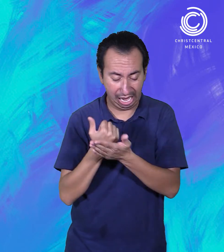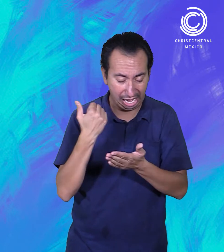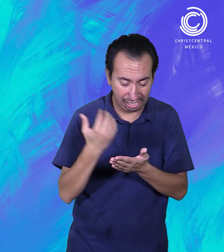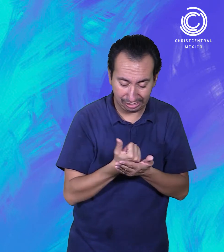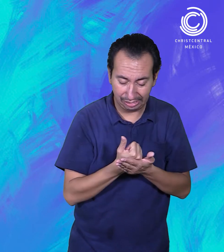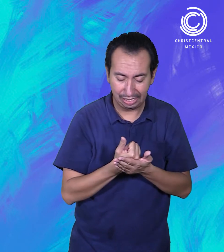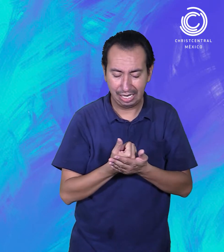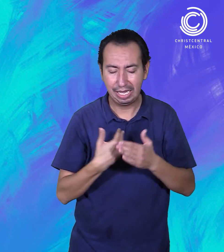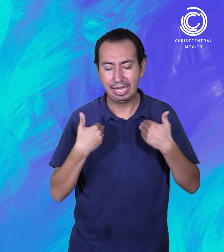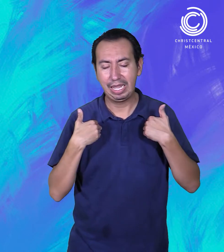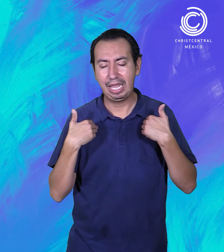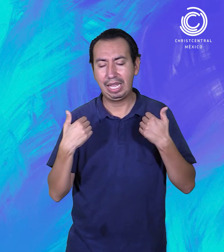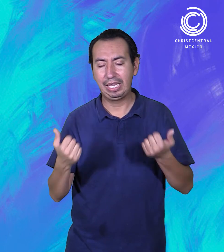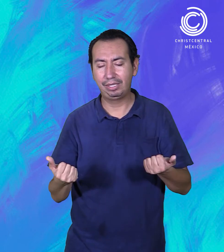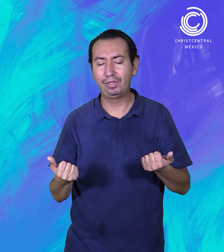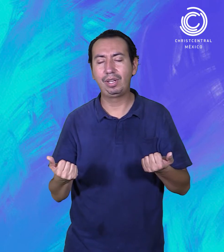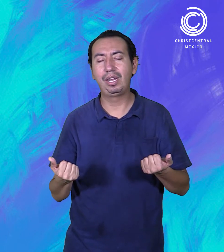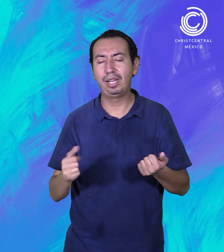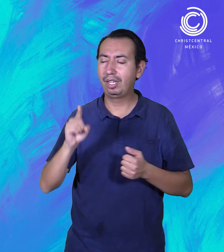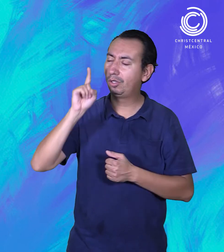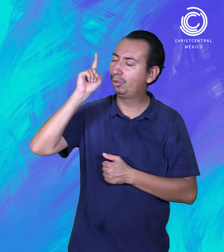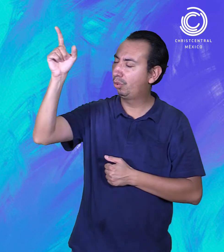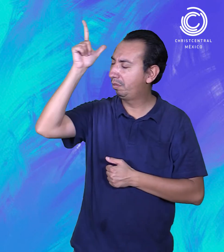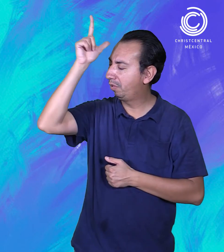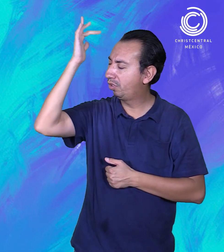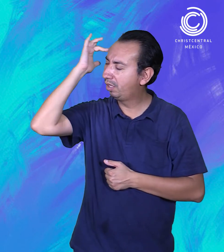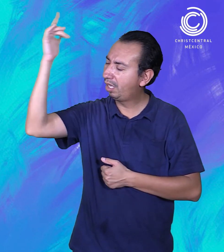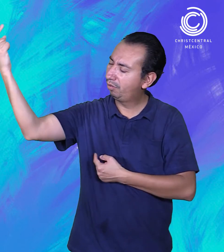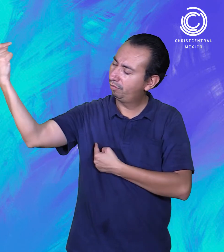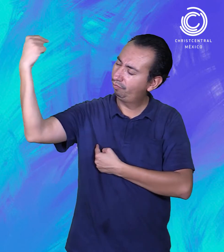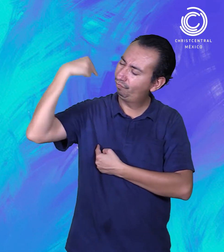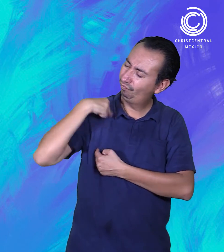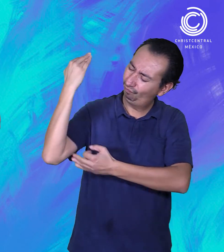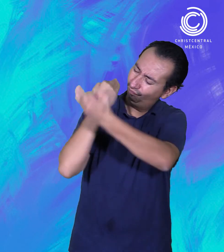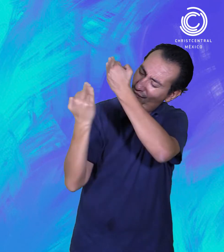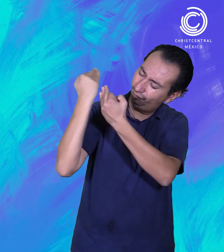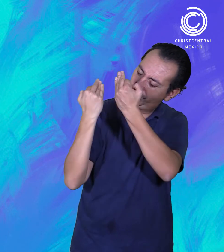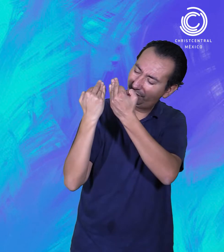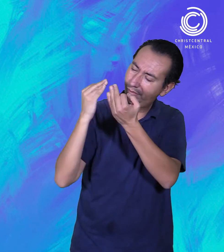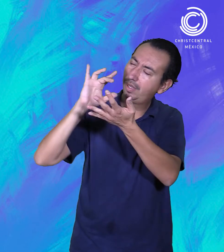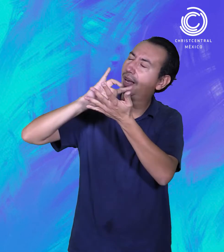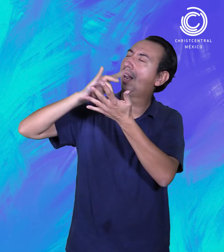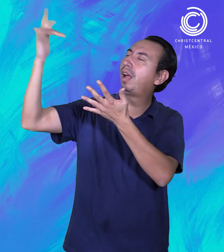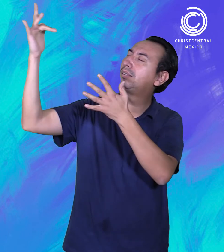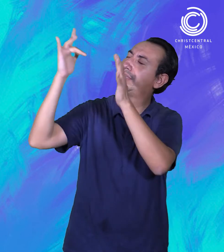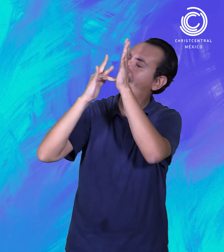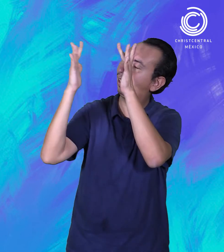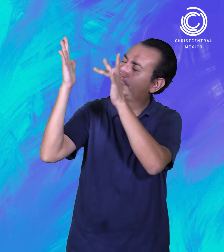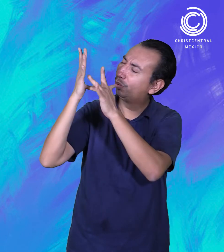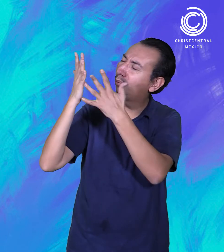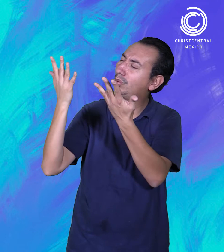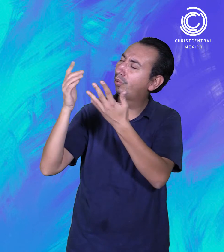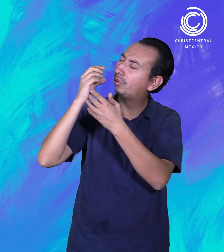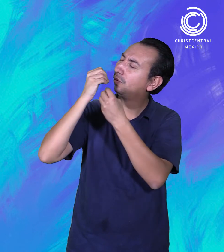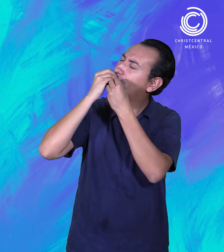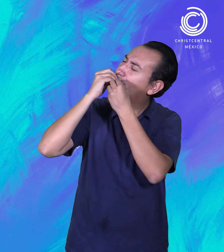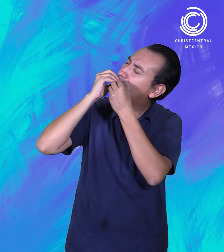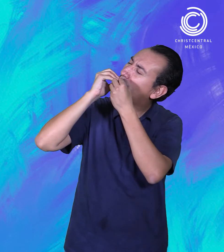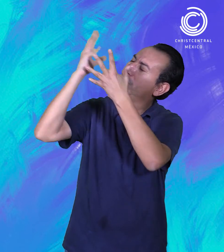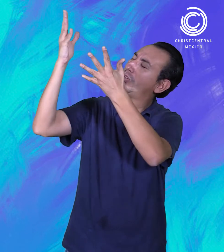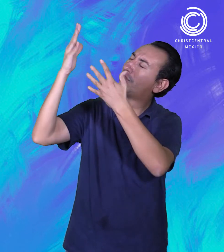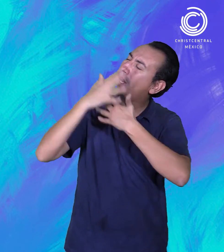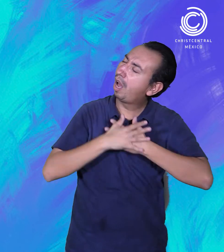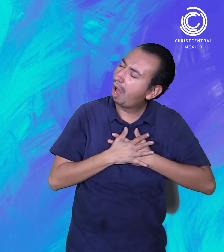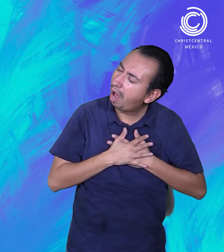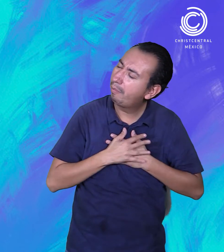es solamente resultado de lo que tú estás haciendo en nosotros. Gracias, Jesús, porque nos vistes con tu justicia, porque nos